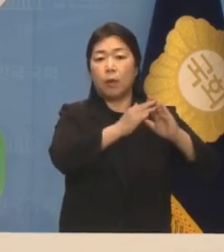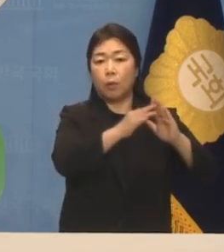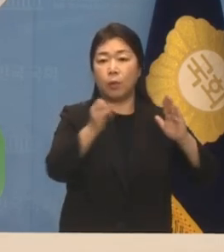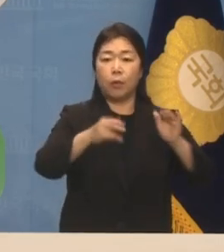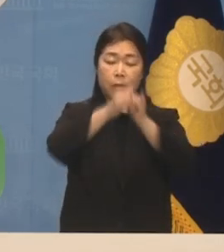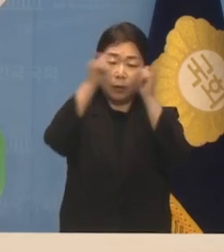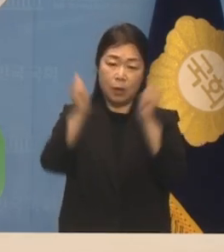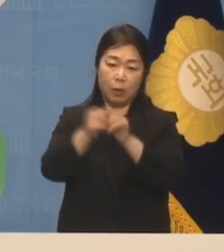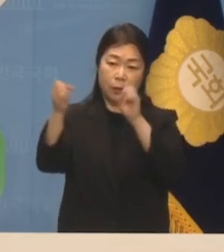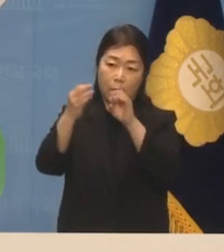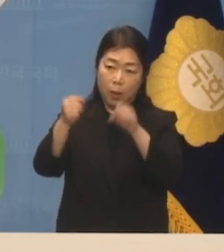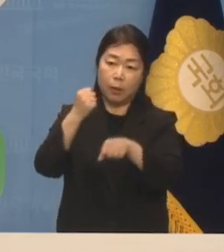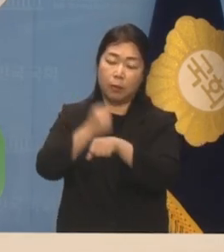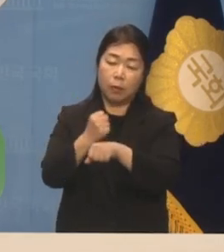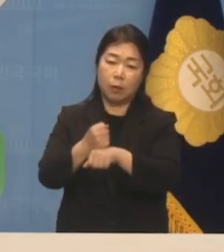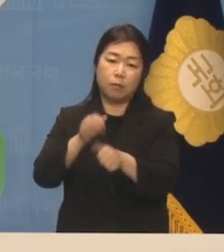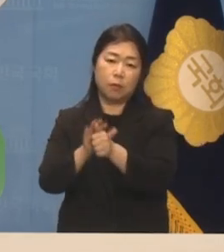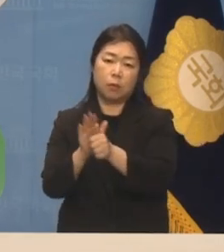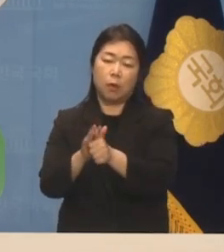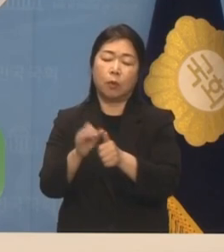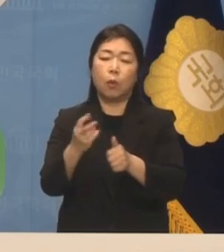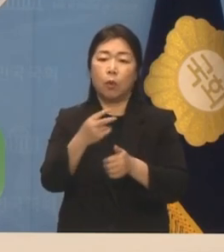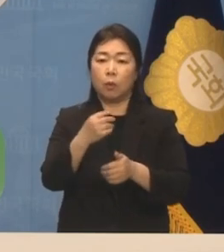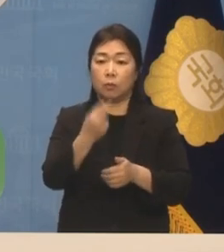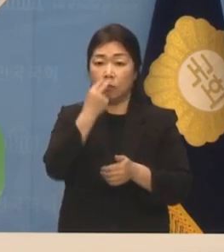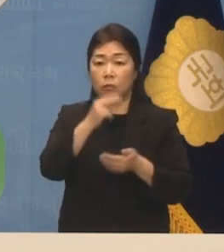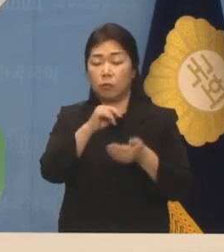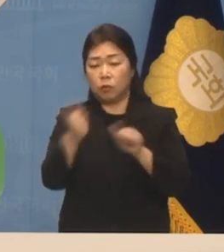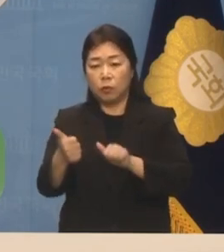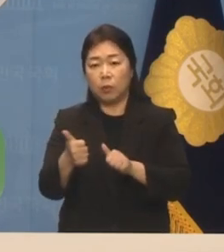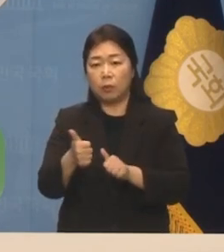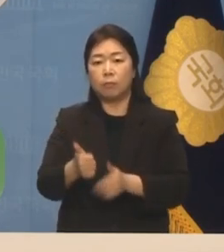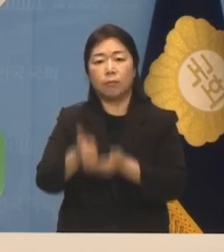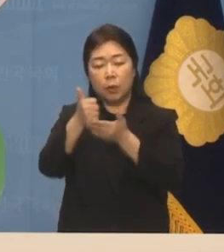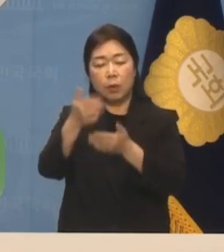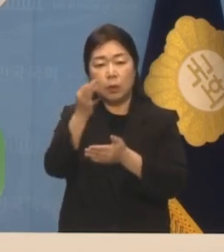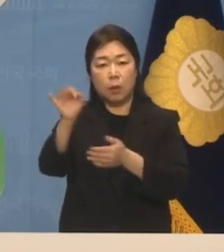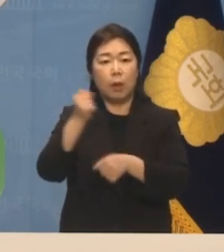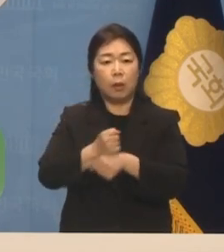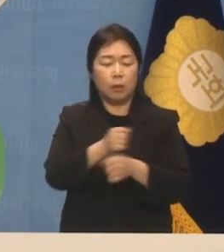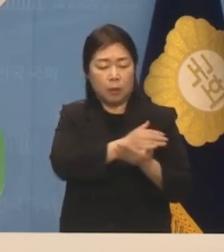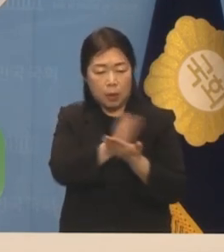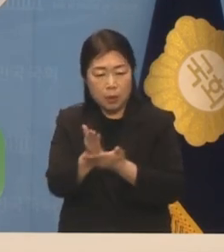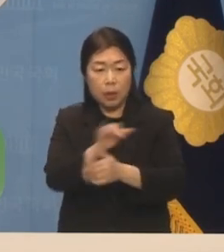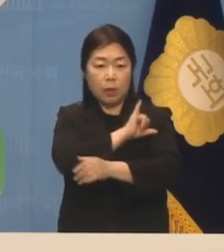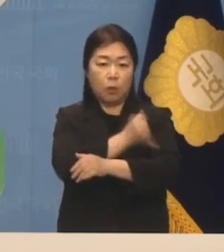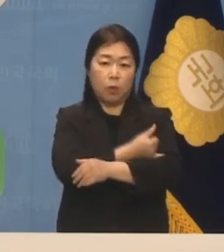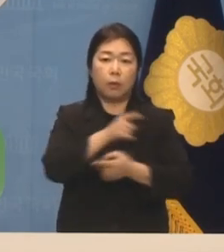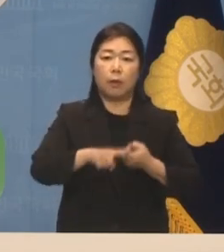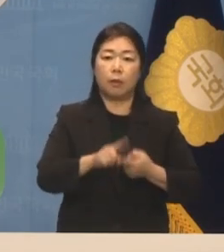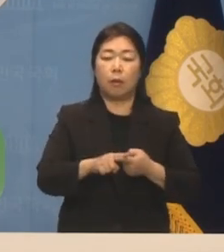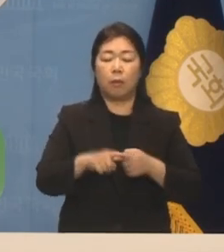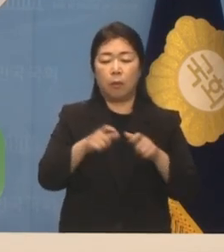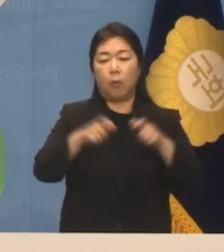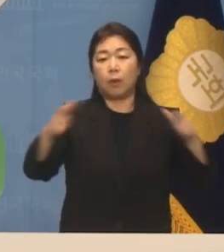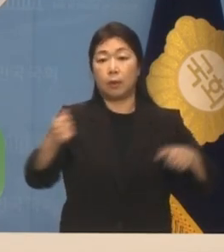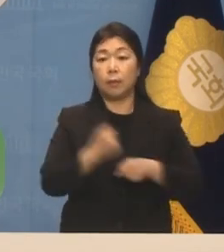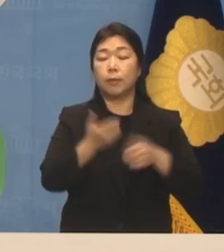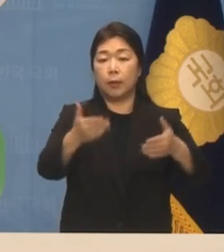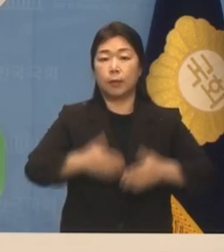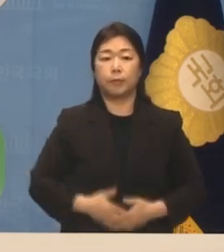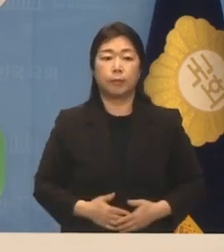사회적 대화에 기반한 조력조nom사 도입 등 인권의 정치를 확장하겠습니다. 단체장 및